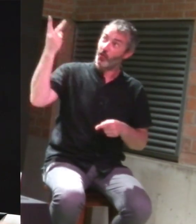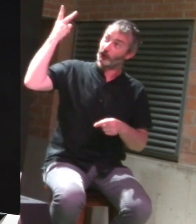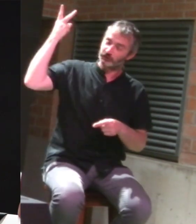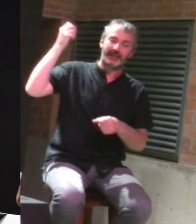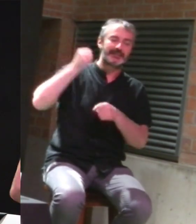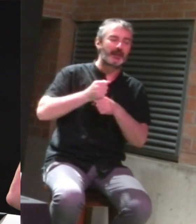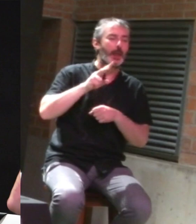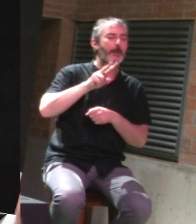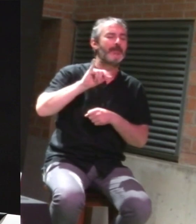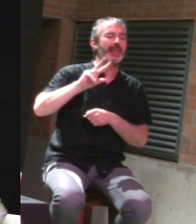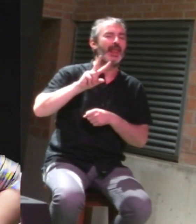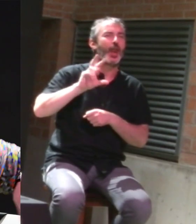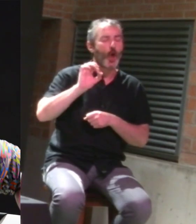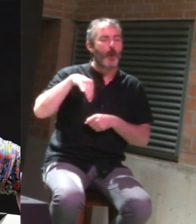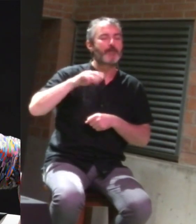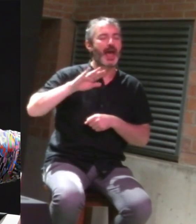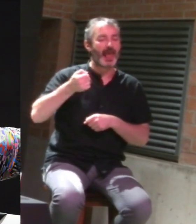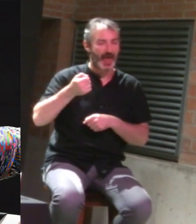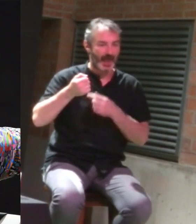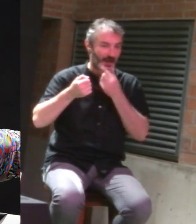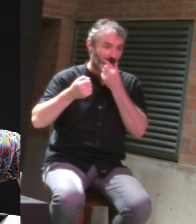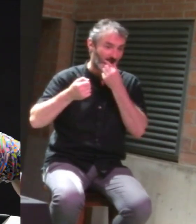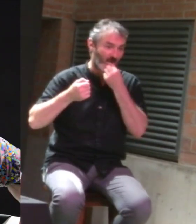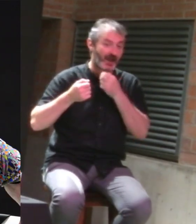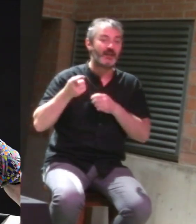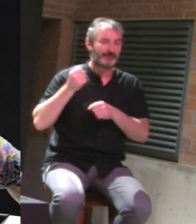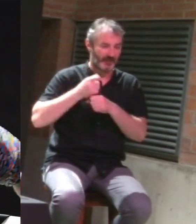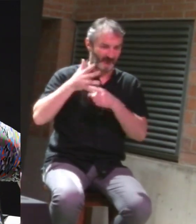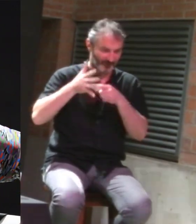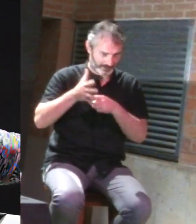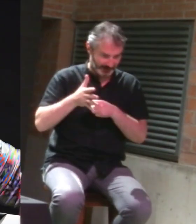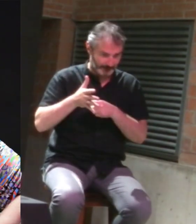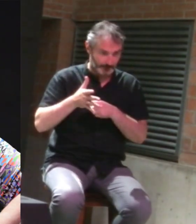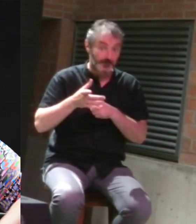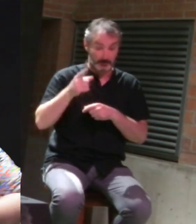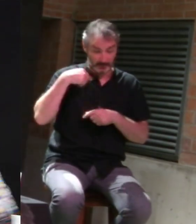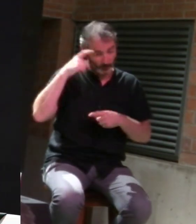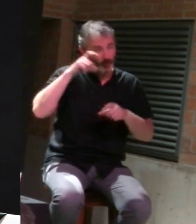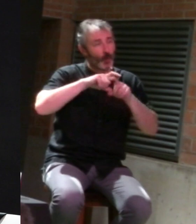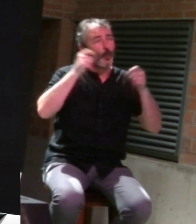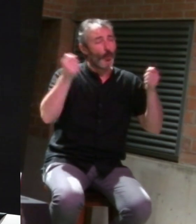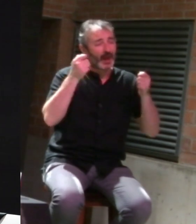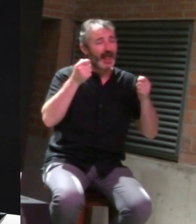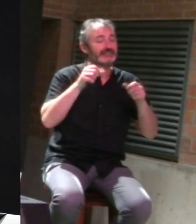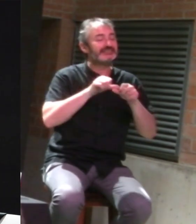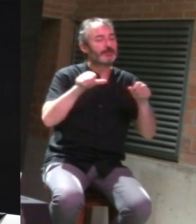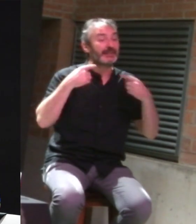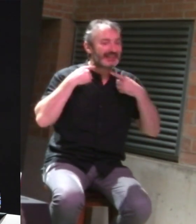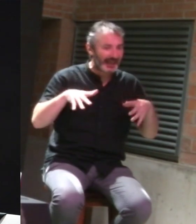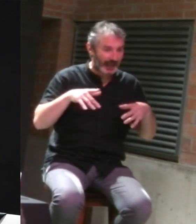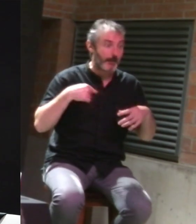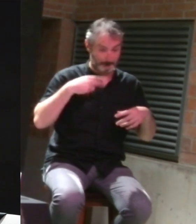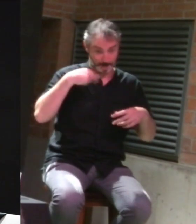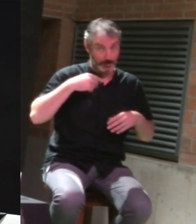també, de Siderio Prats, que van a cremar esglésies quan la Setmana Tràgica i va ser detingut. A la meva àvia,